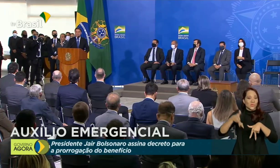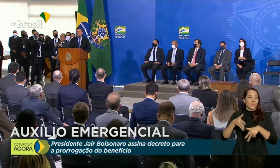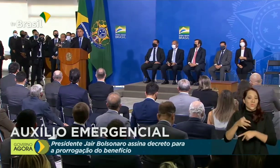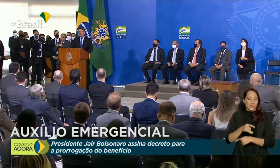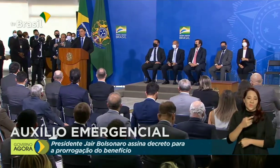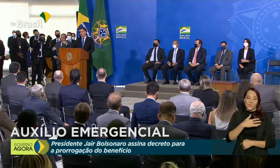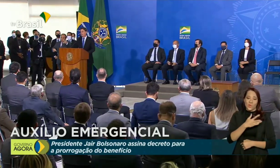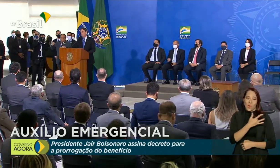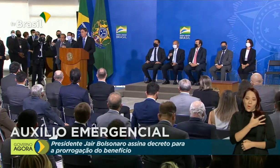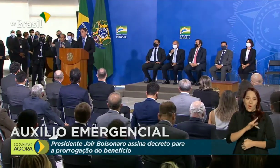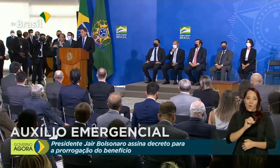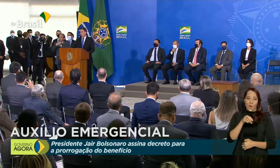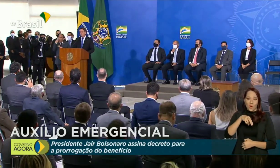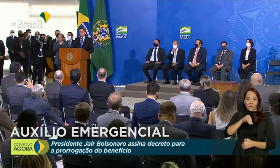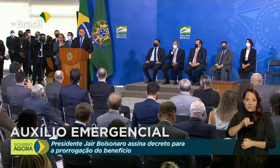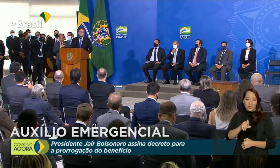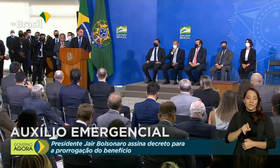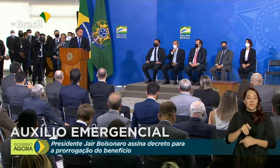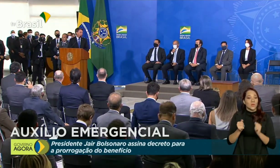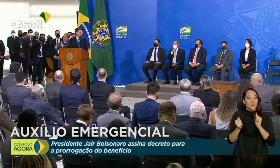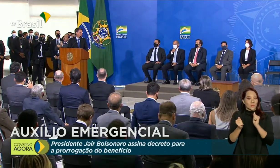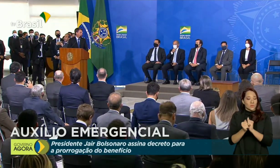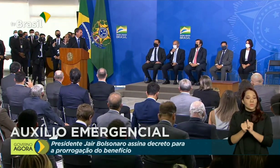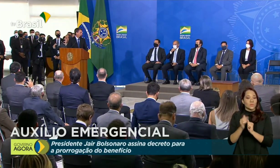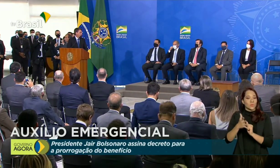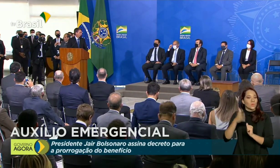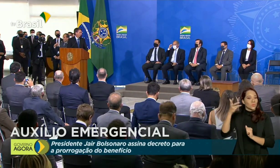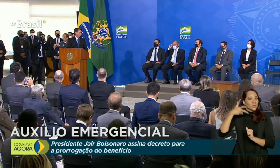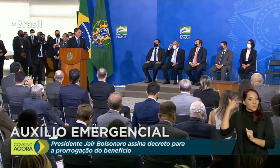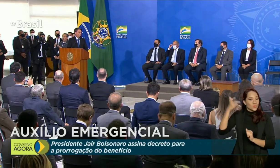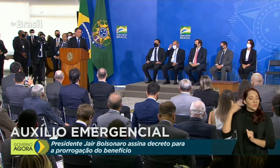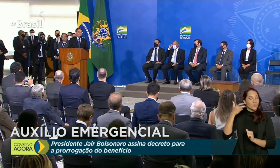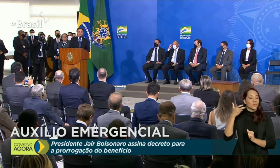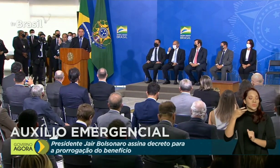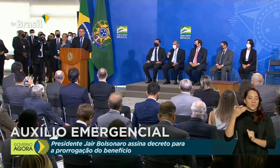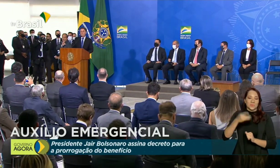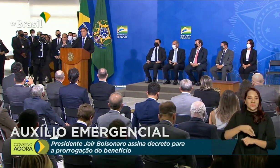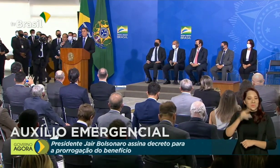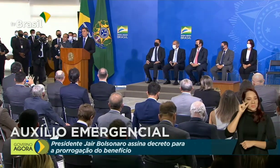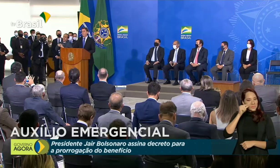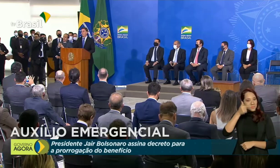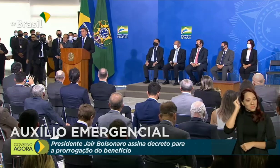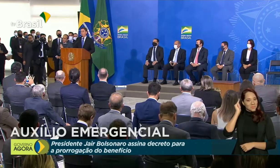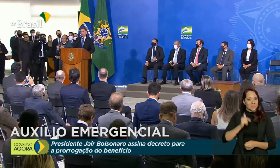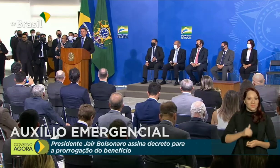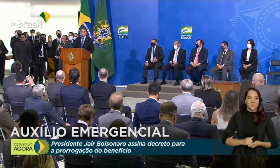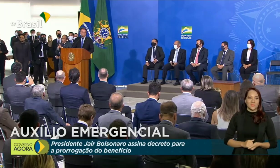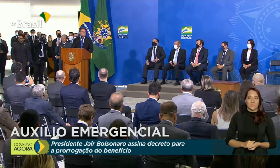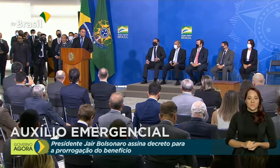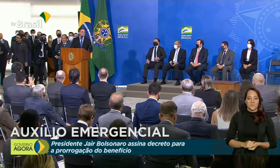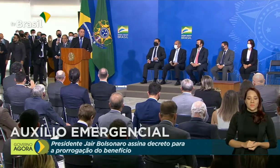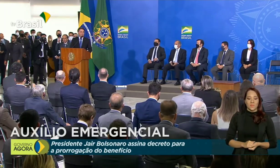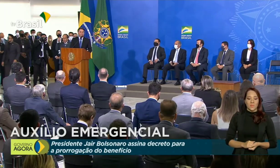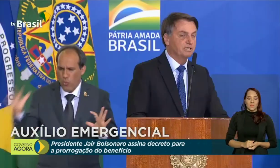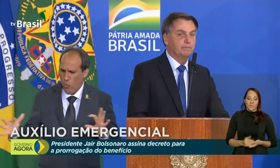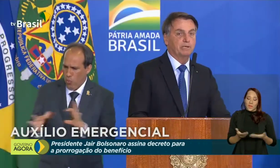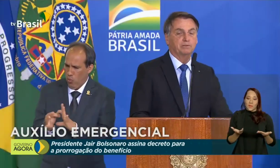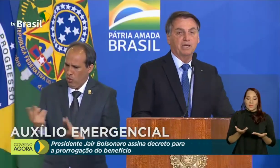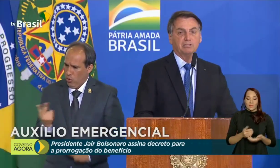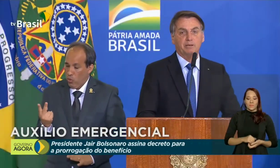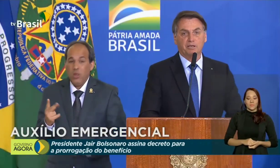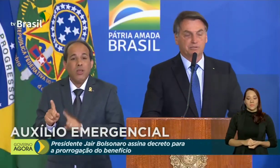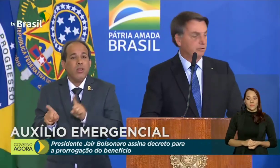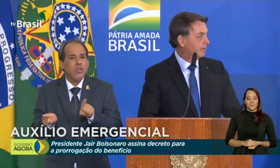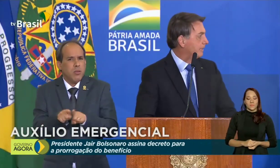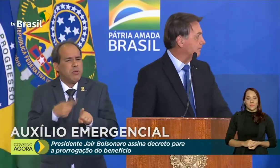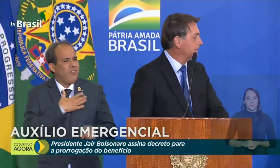Lorenzoni, associado ao discurso técnico-econômico do Paulo Guedes. Estou muito feliz com essa equipe que eu